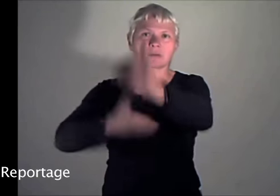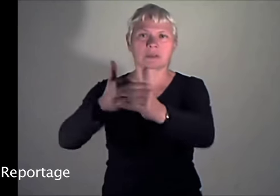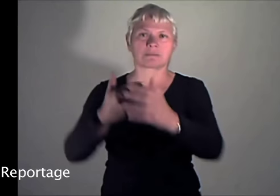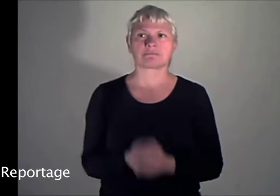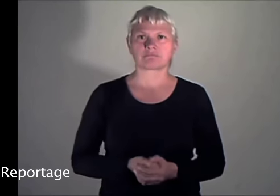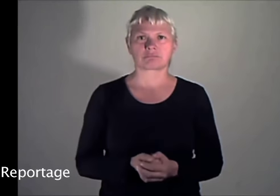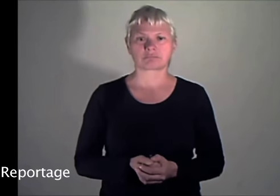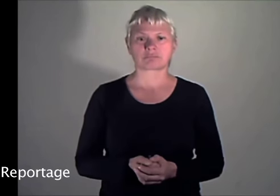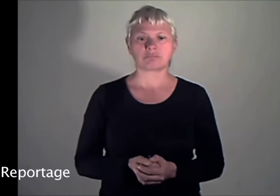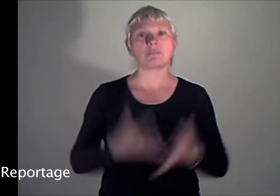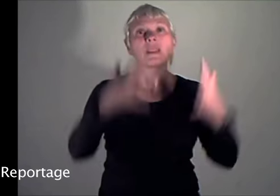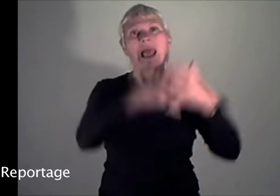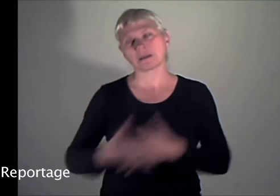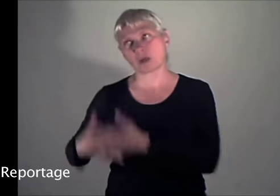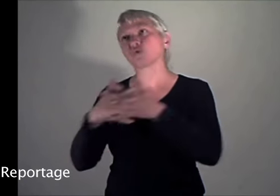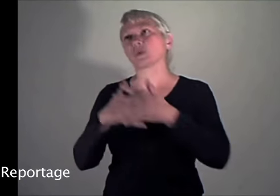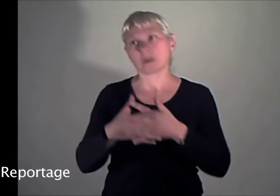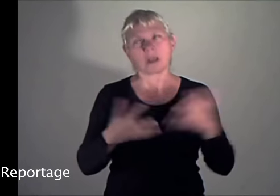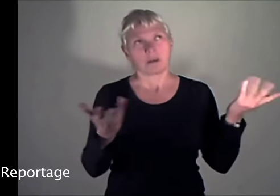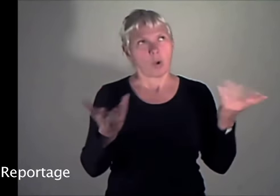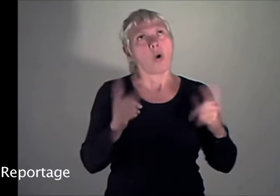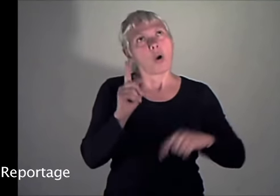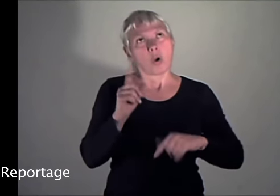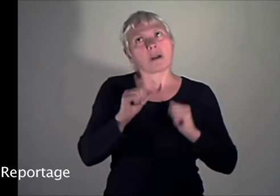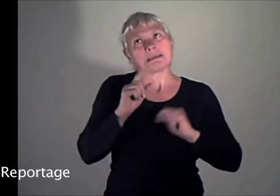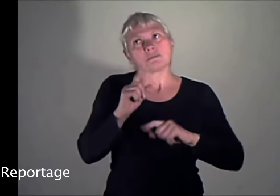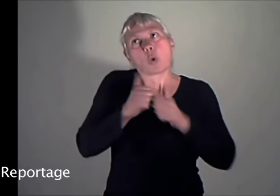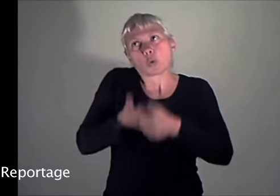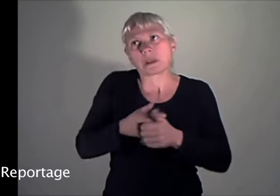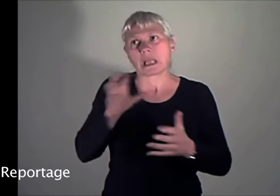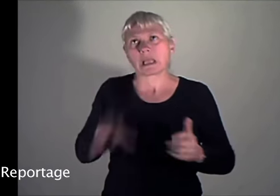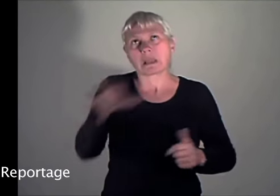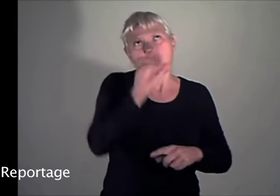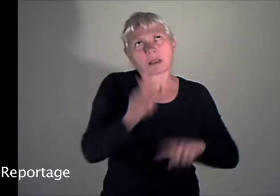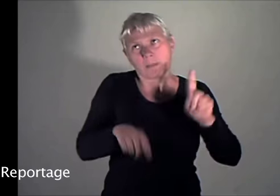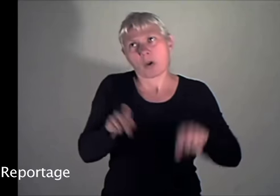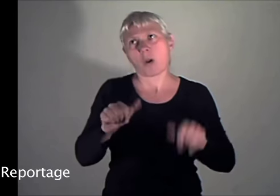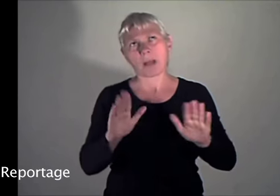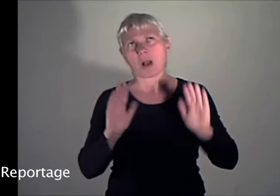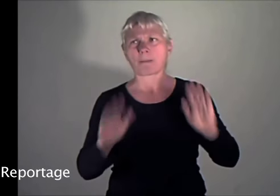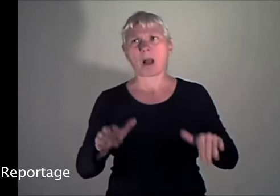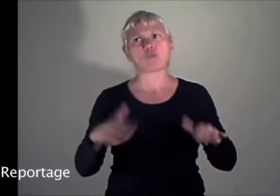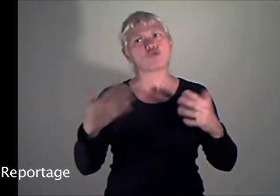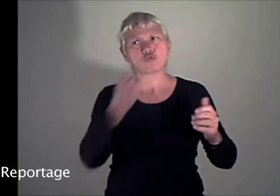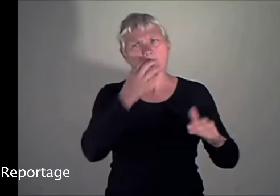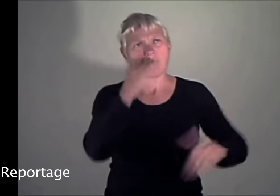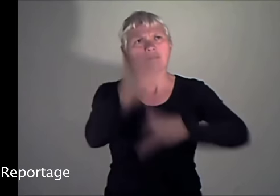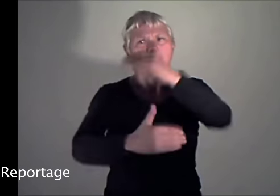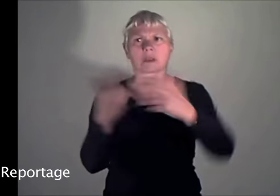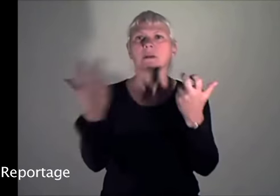quand même pas mal avancés. Et puis les États-Unis aussi. Aux États-Unis, bon, ça dépend un petit peu des États, hein, mais quand